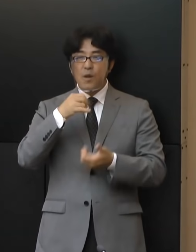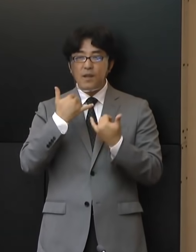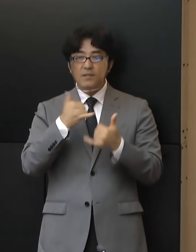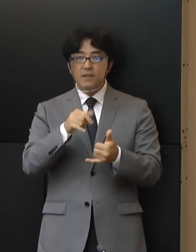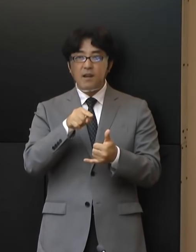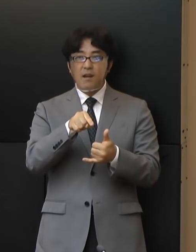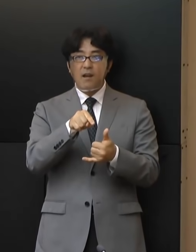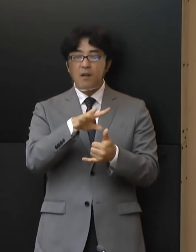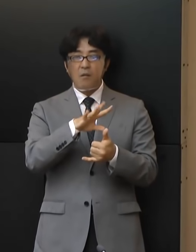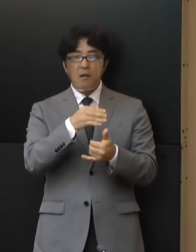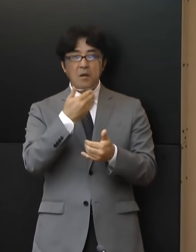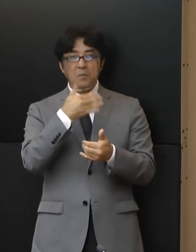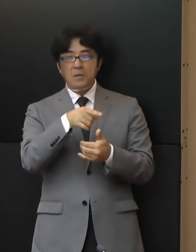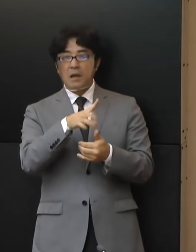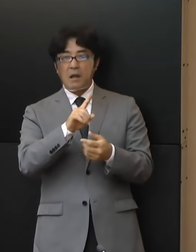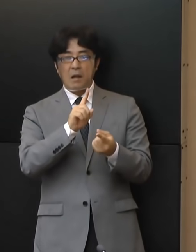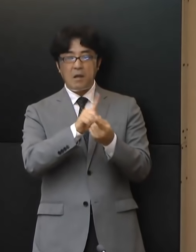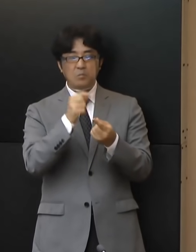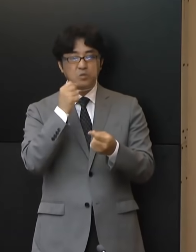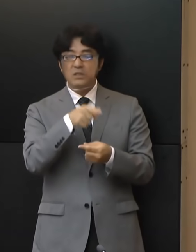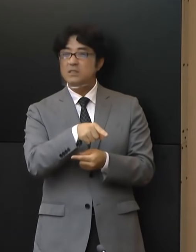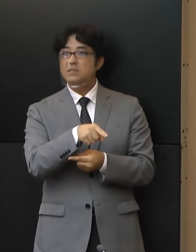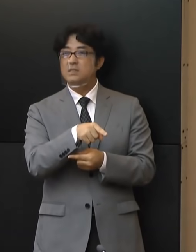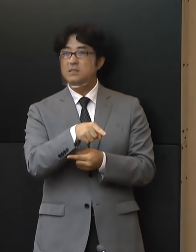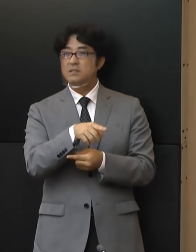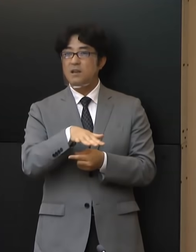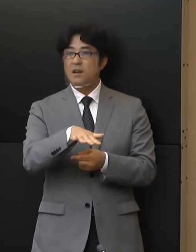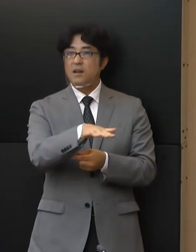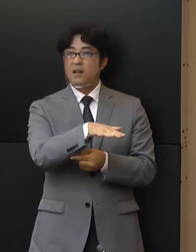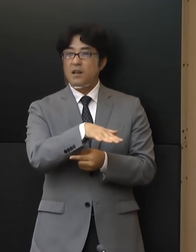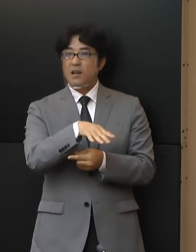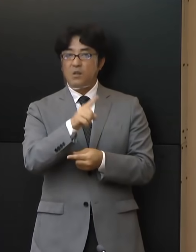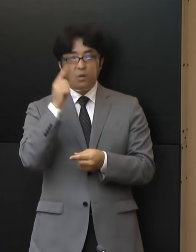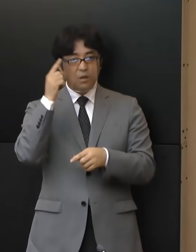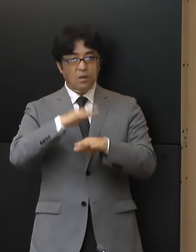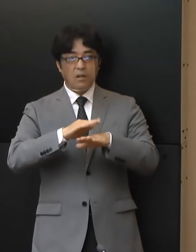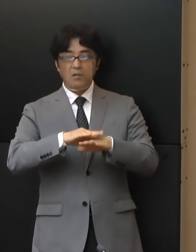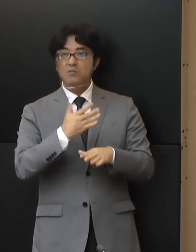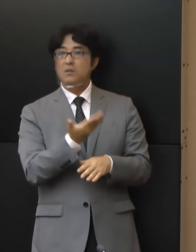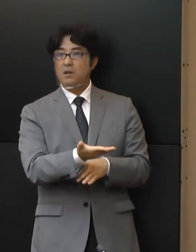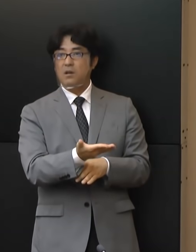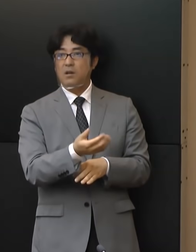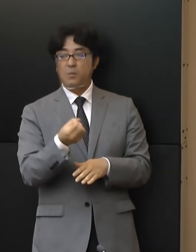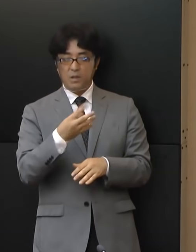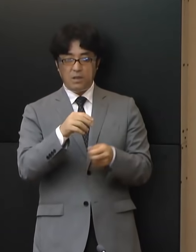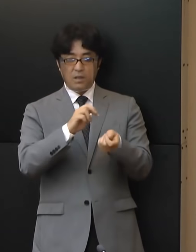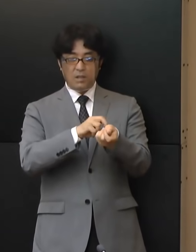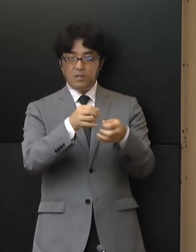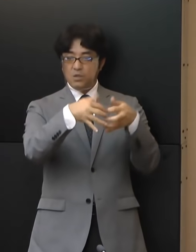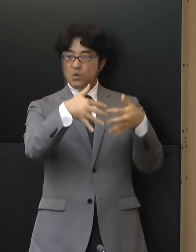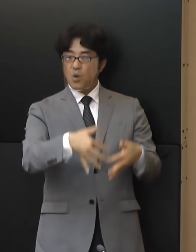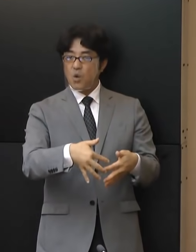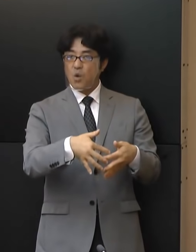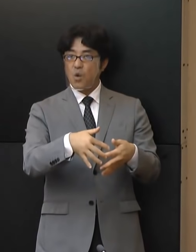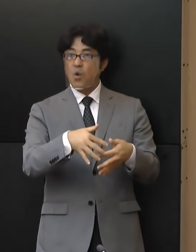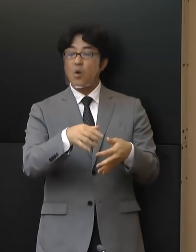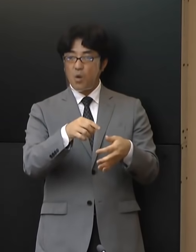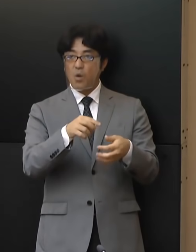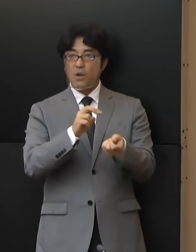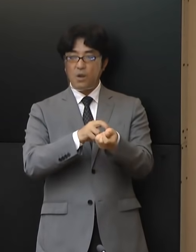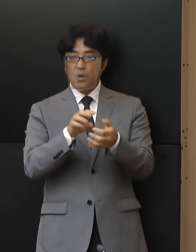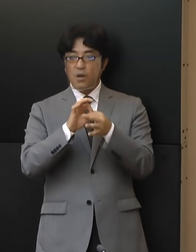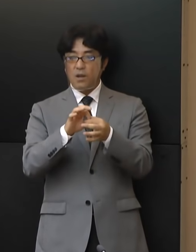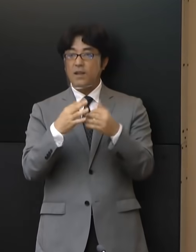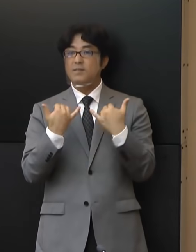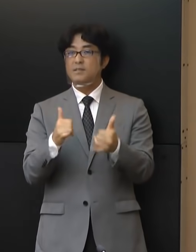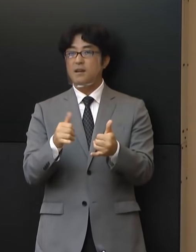方が一番オンライン定期受診が必要だと思うんですね。今医療従事者として実際にこの、ご自身の場合に対